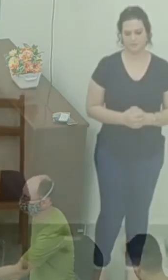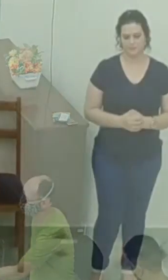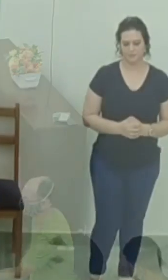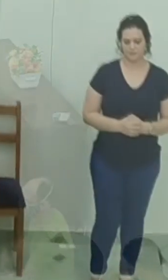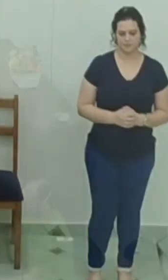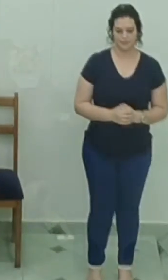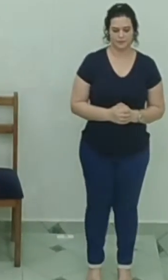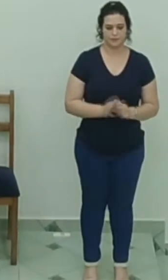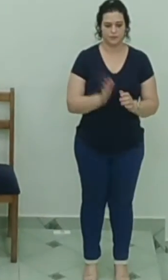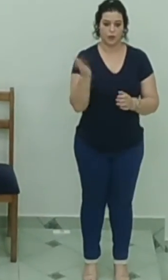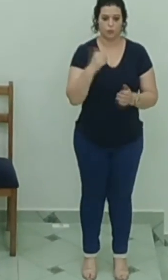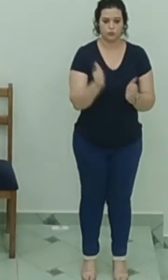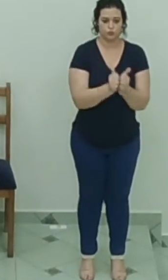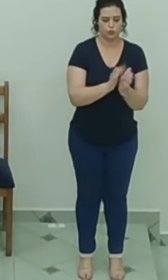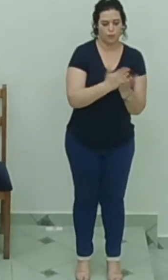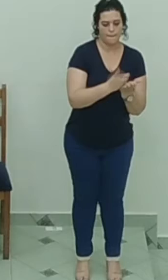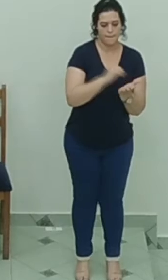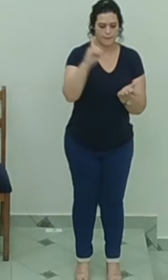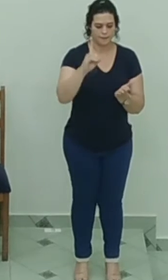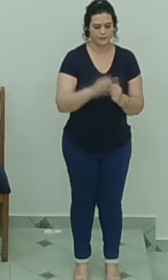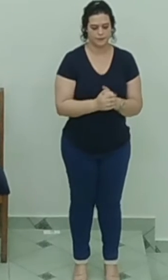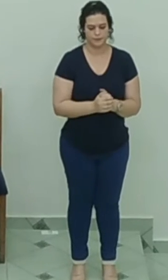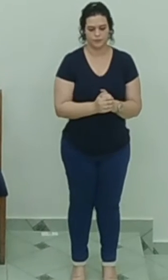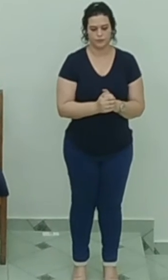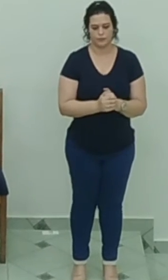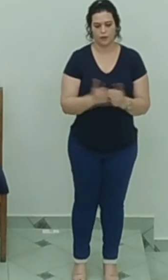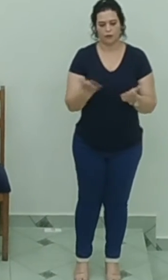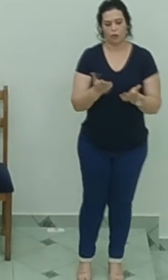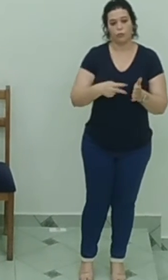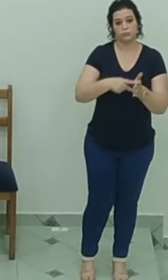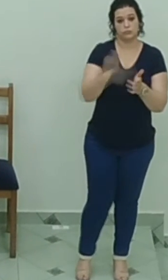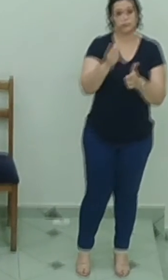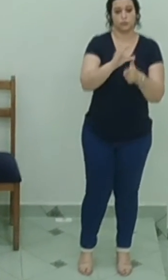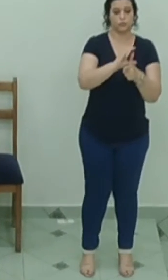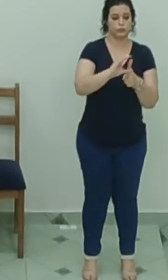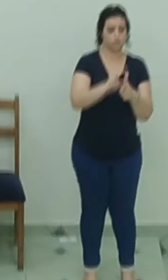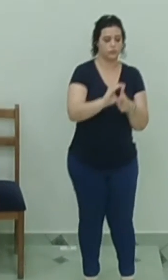irmãos podem sentar. Abramos nossas Bíblias em 2 Coríntios,